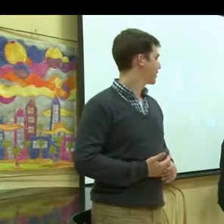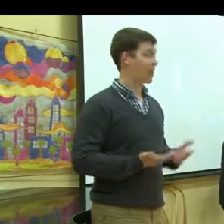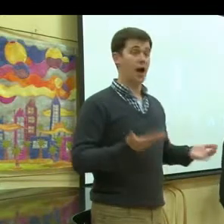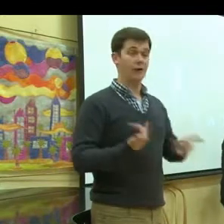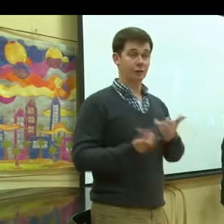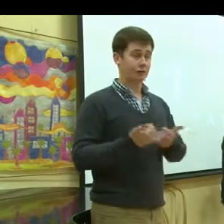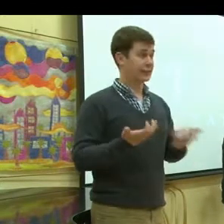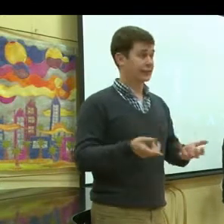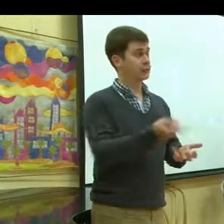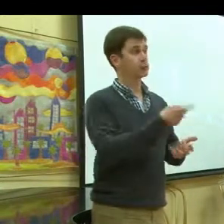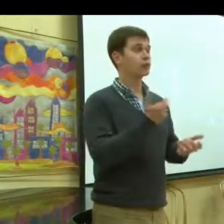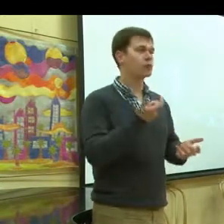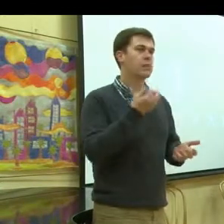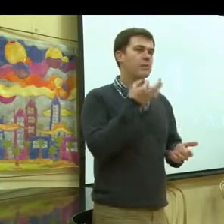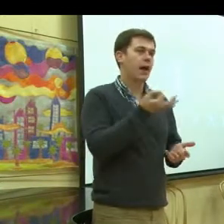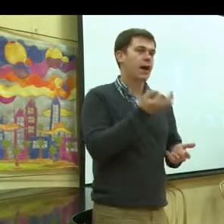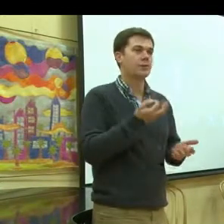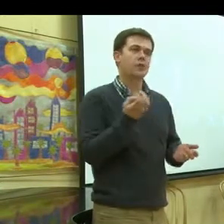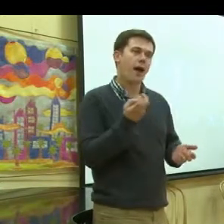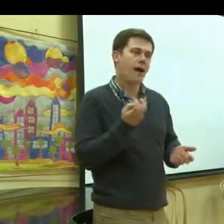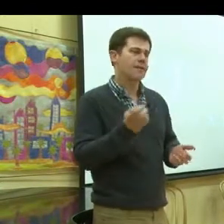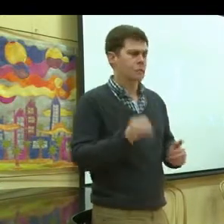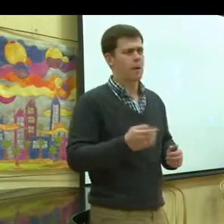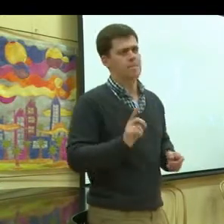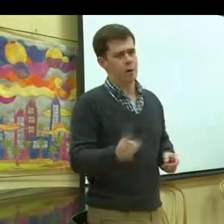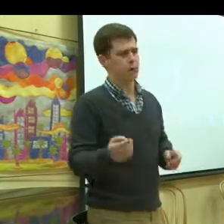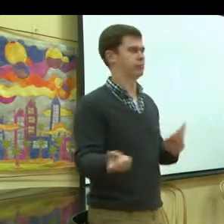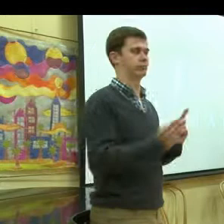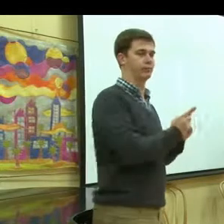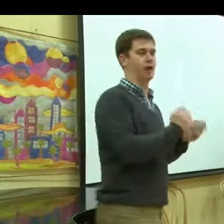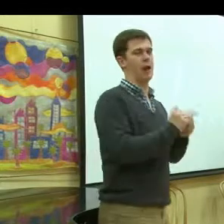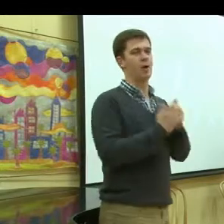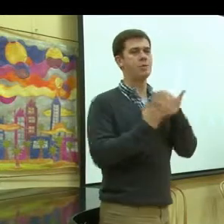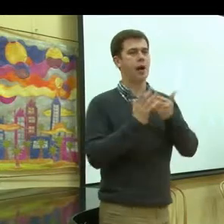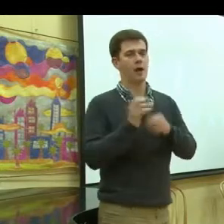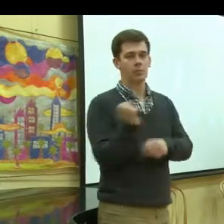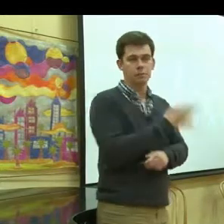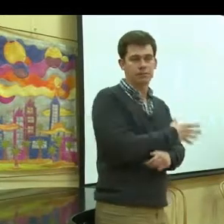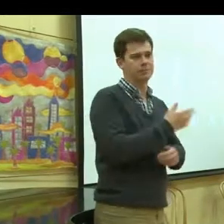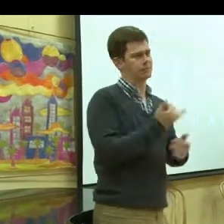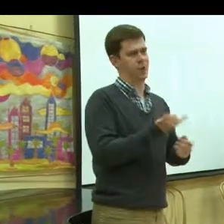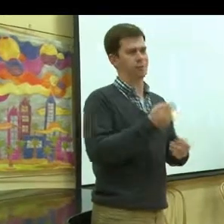Jeżeli też macie Państwo jakieś dodatkowe pytania, zawsze można właśnie do nas czy zadzwonić, napisać i